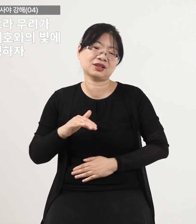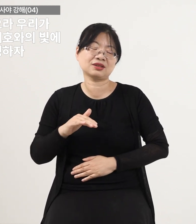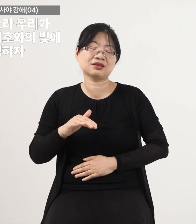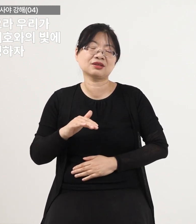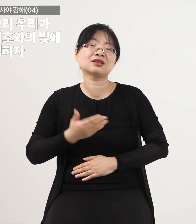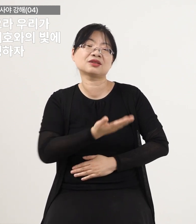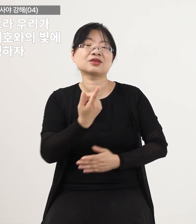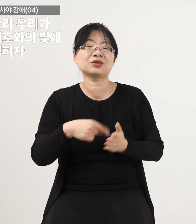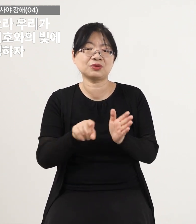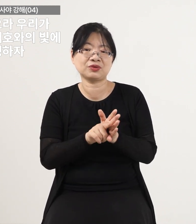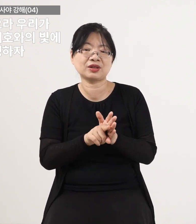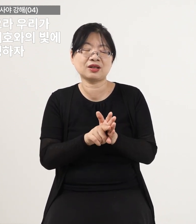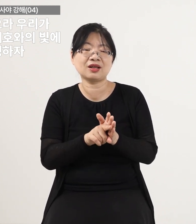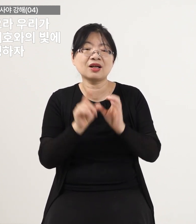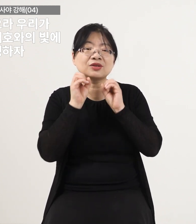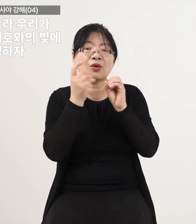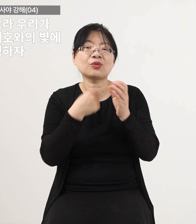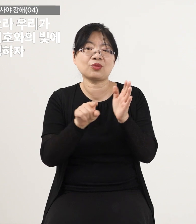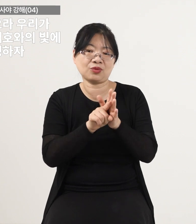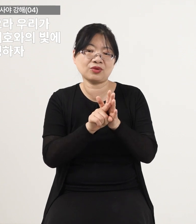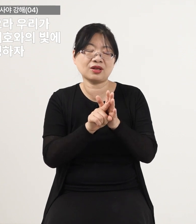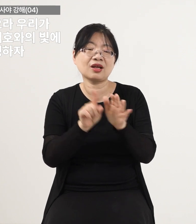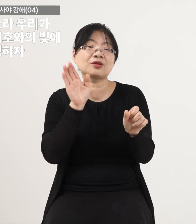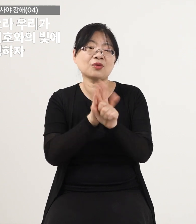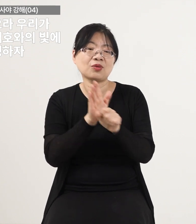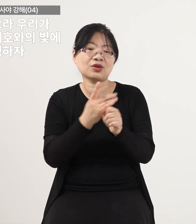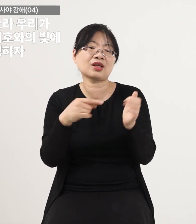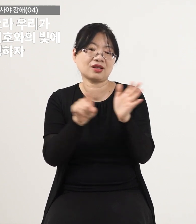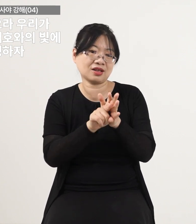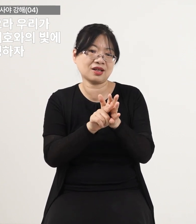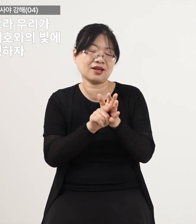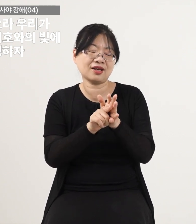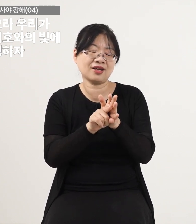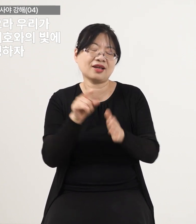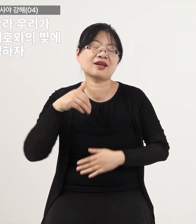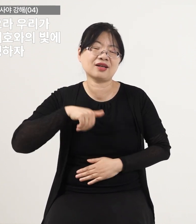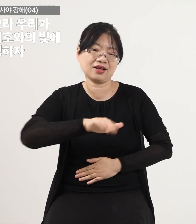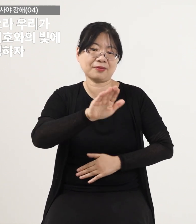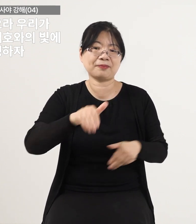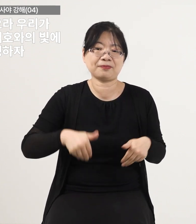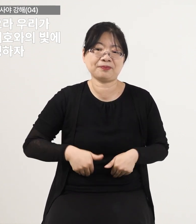떠나야 돼요. 여러분, 바로 이것이,